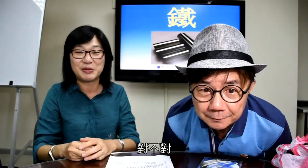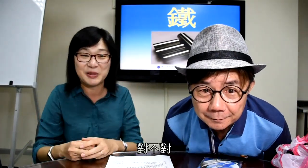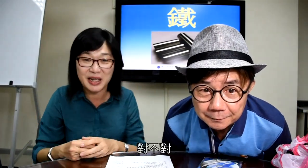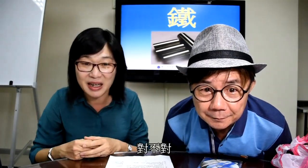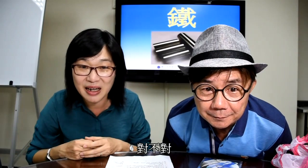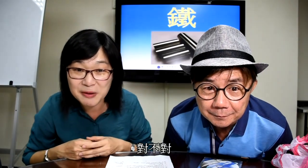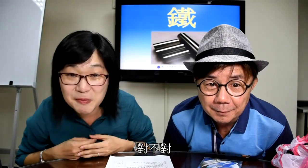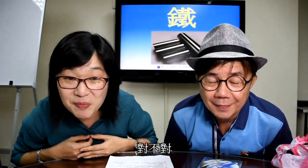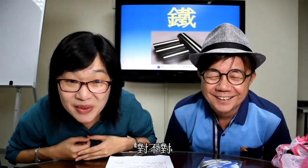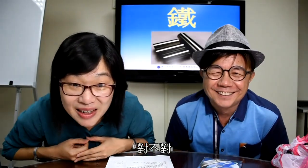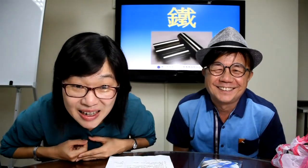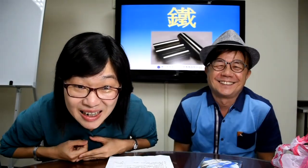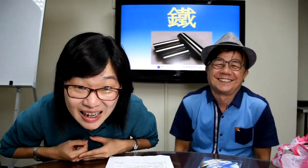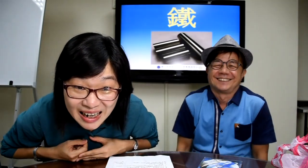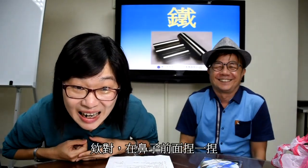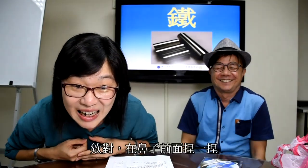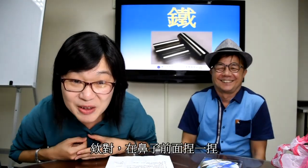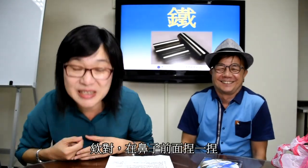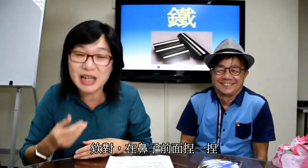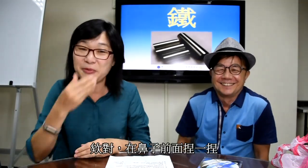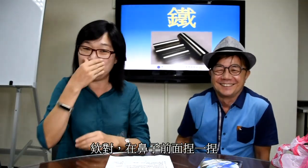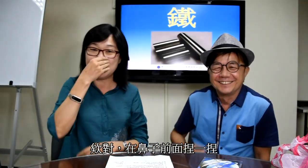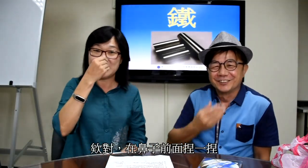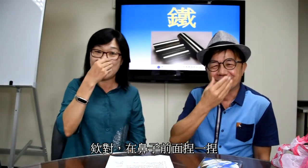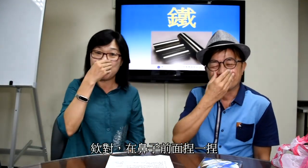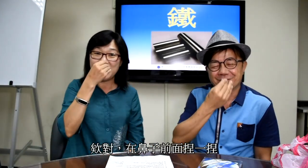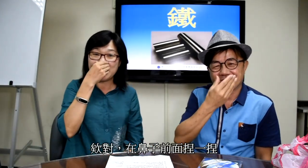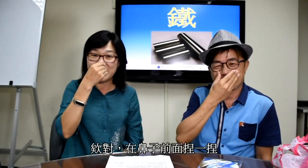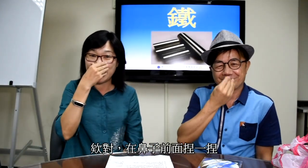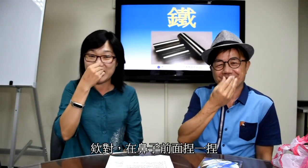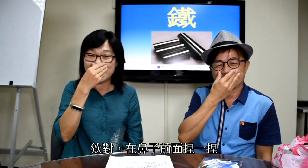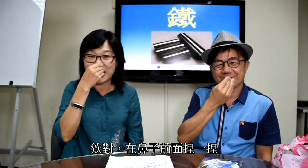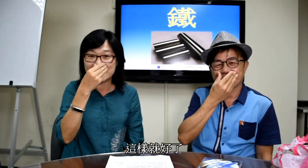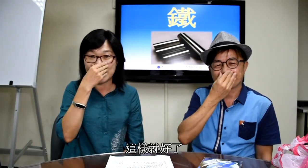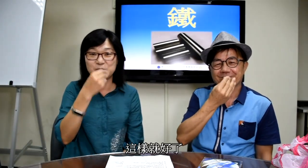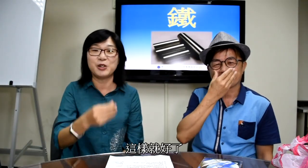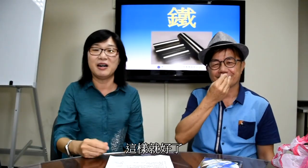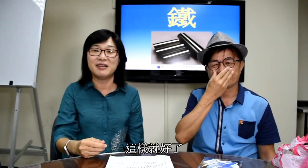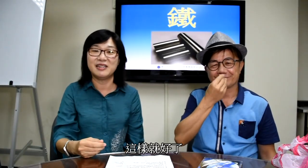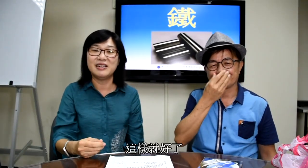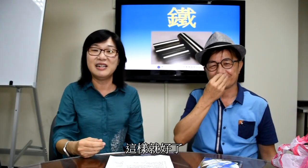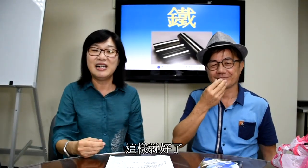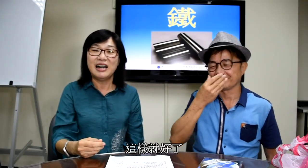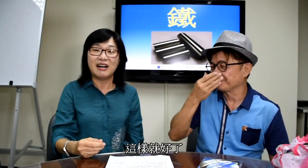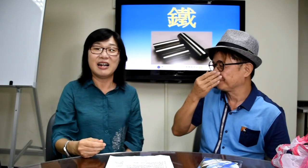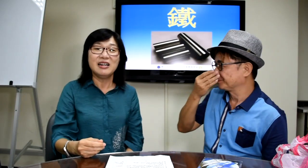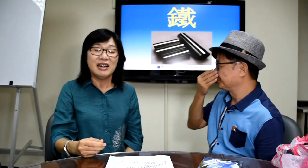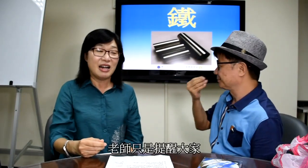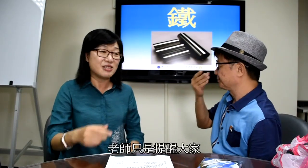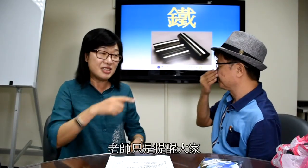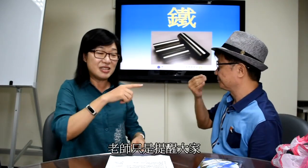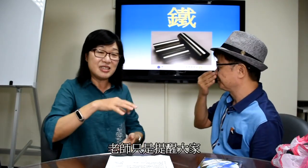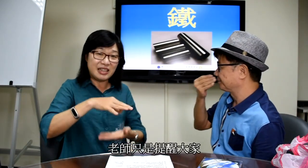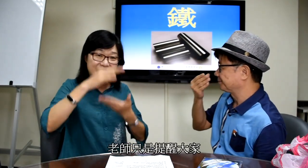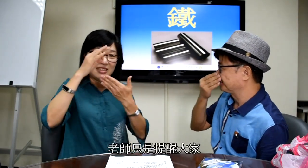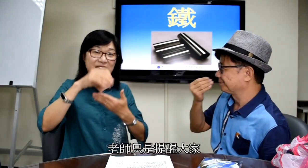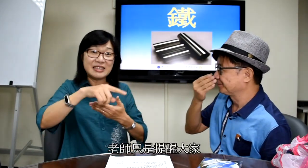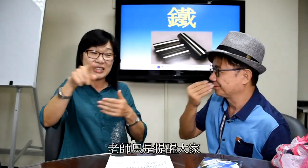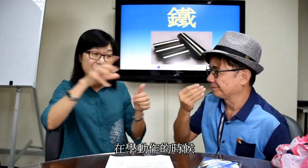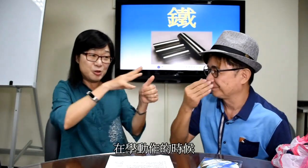对？哎，对，在鼻子前面捏一捏，这样就好了。好，老师只是提醒大家，在学